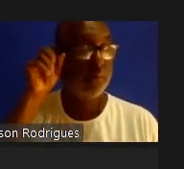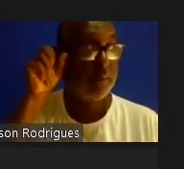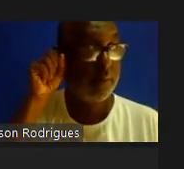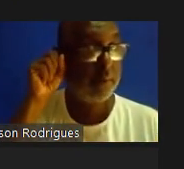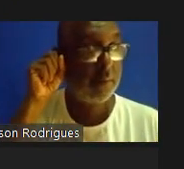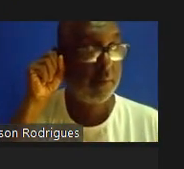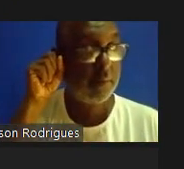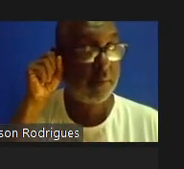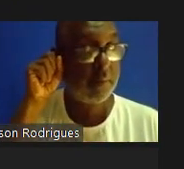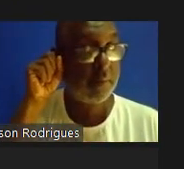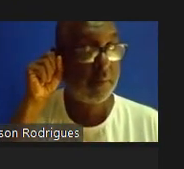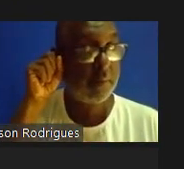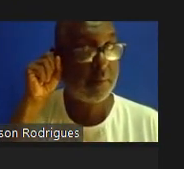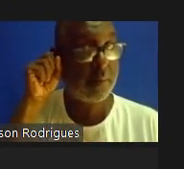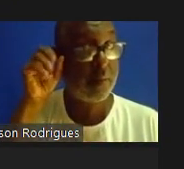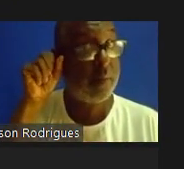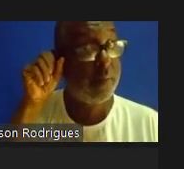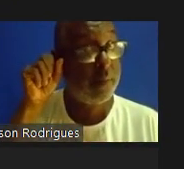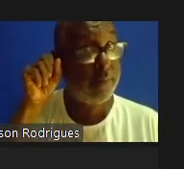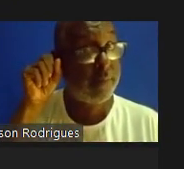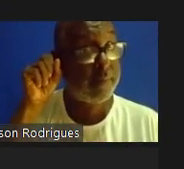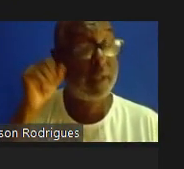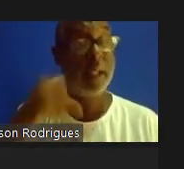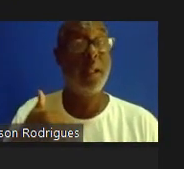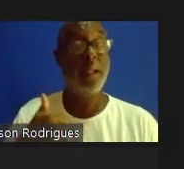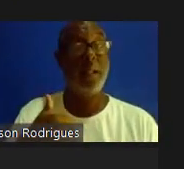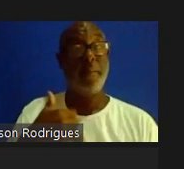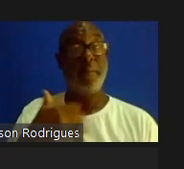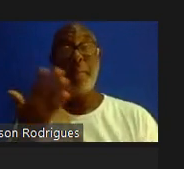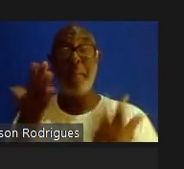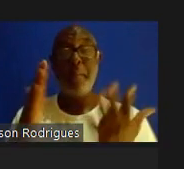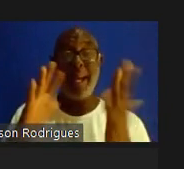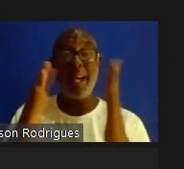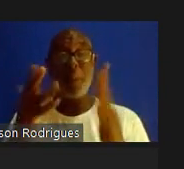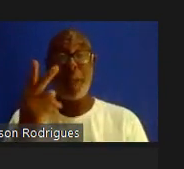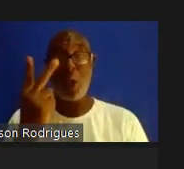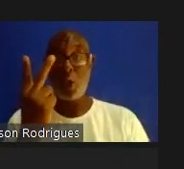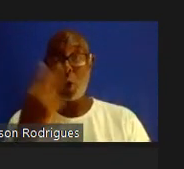então, por exemplo, eu nasci ouvinte.